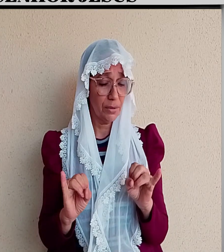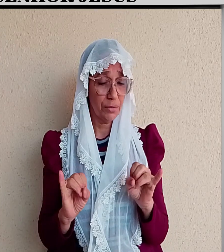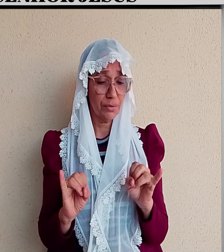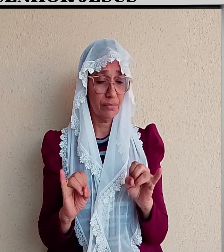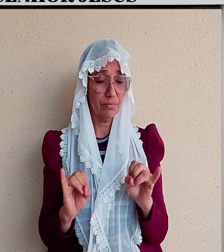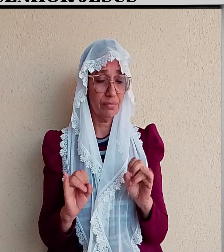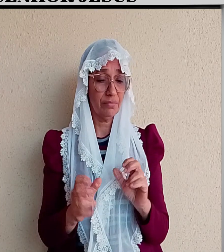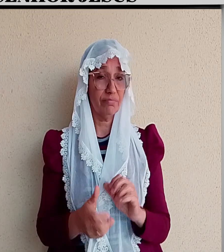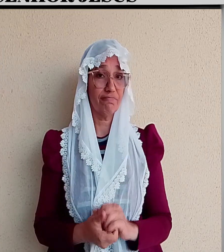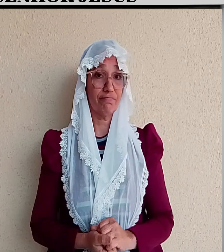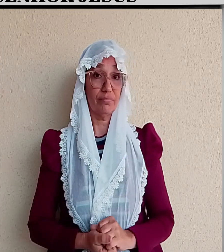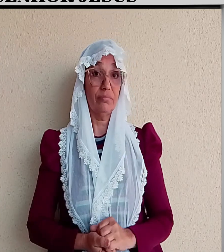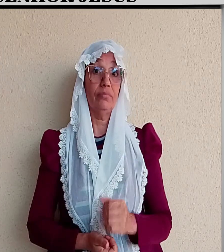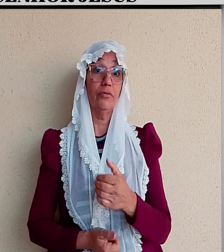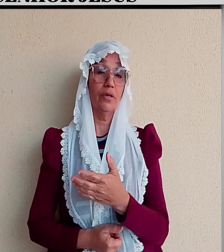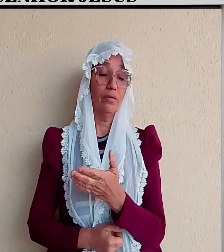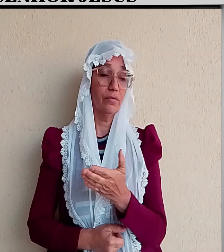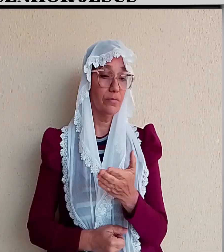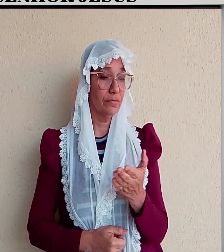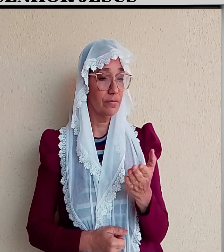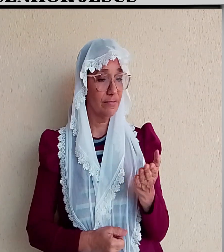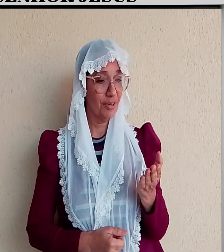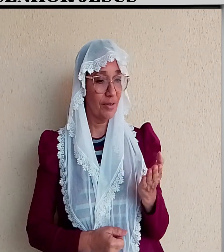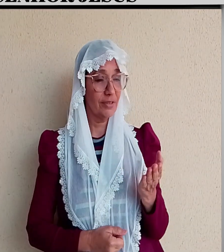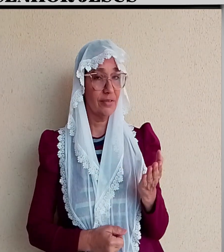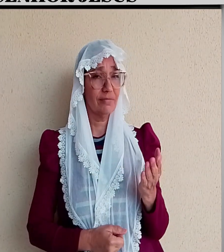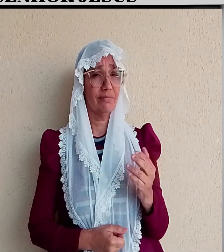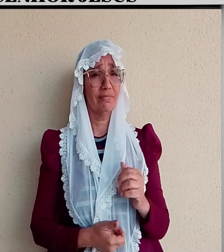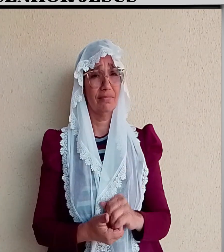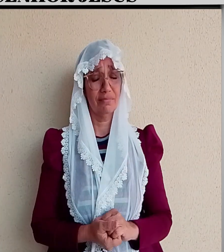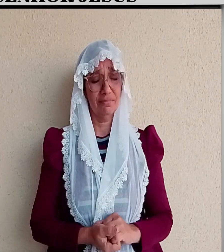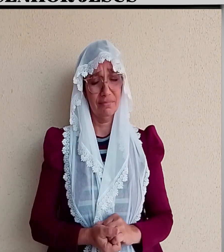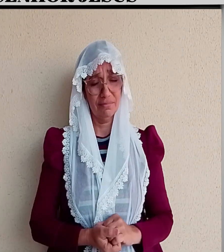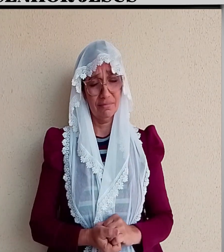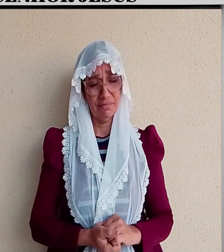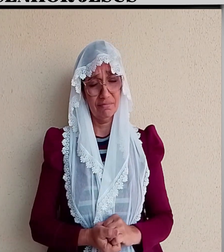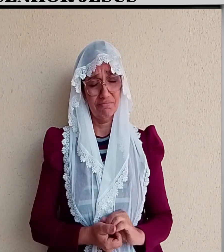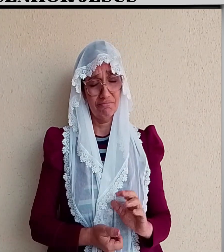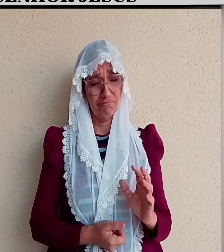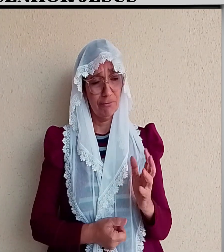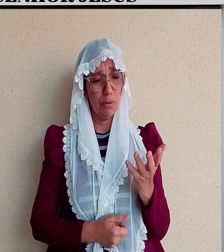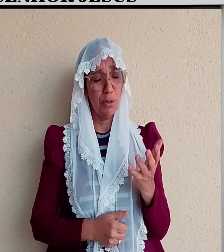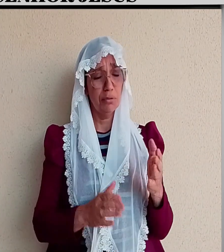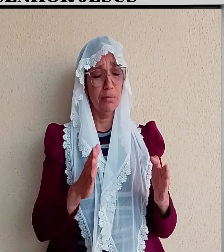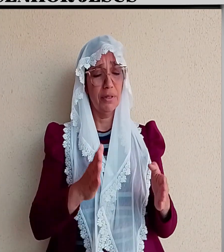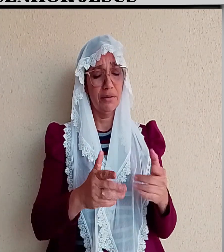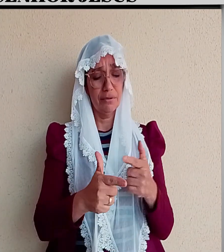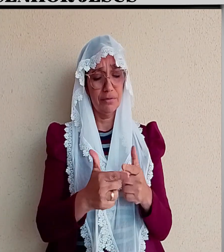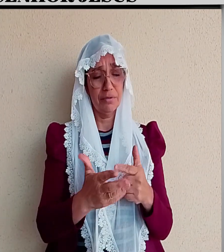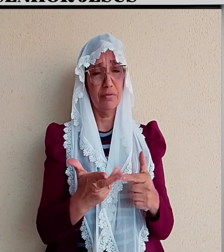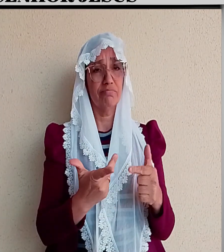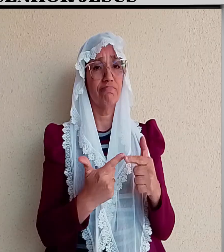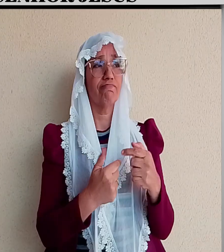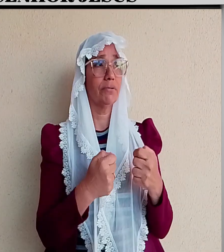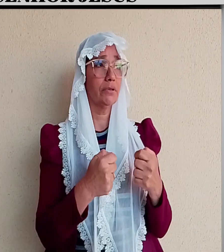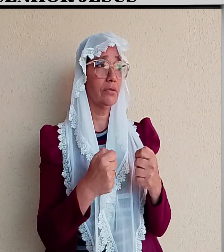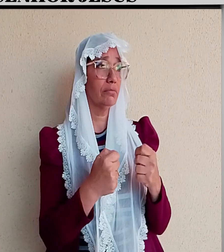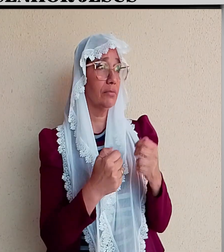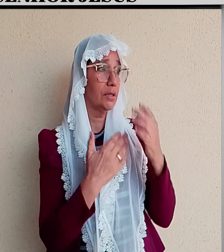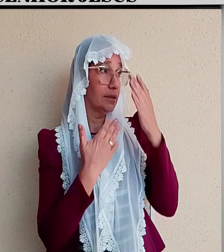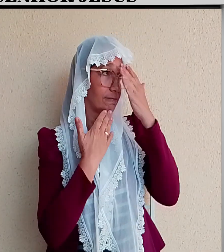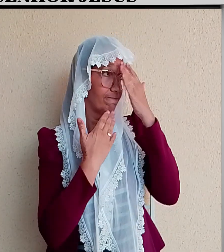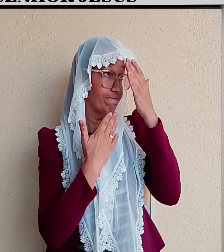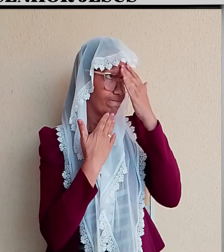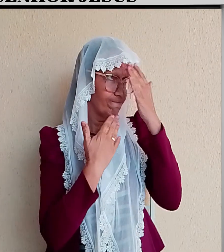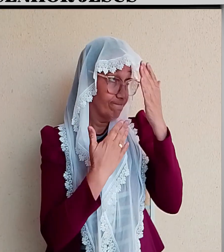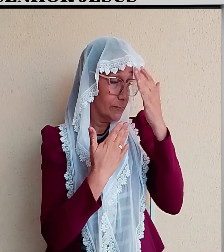Jesus. Aleluia, então quando você passa numa prova, de boca fechada, dizendo graças te dou por essa prova, Senhor, que trouxe-me o equilíbrio, aí